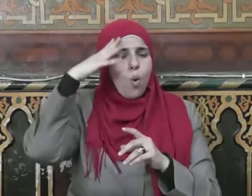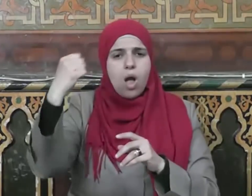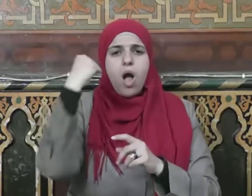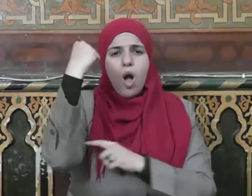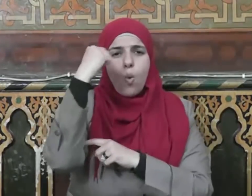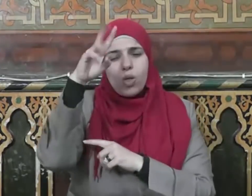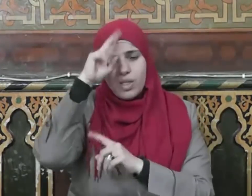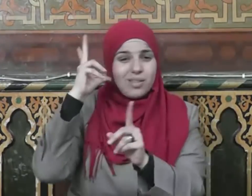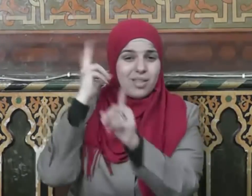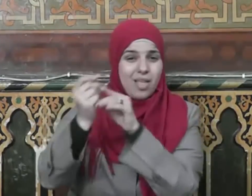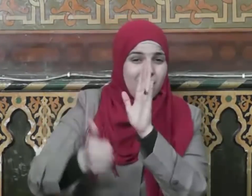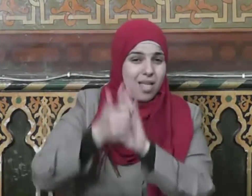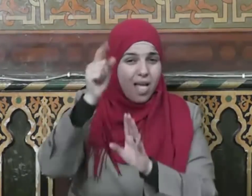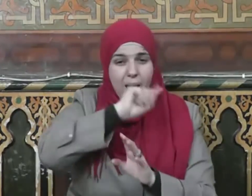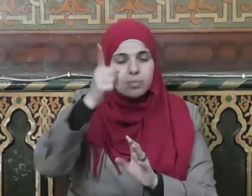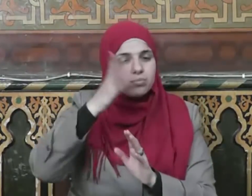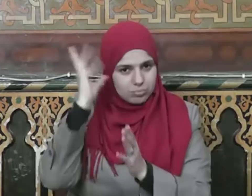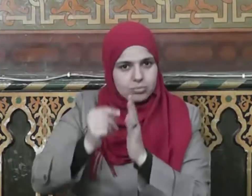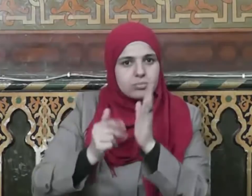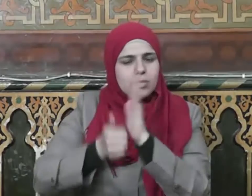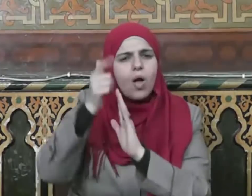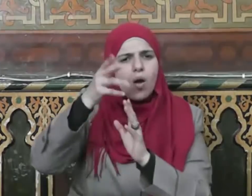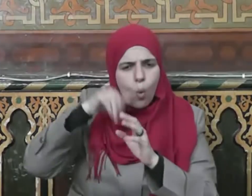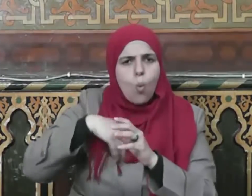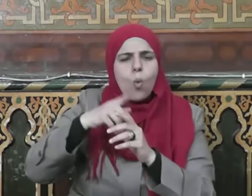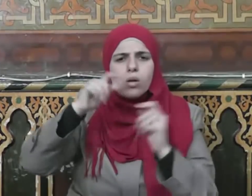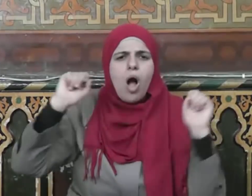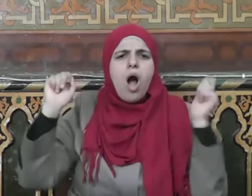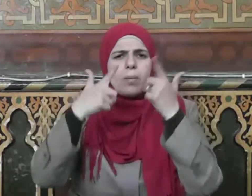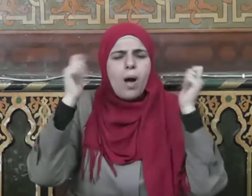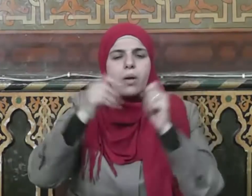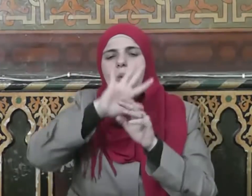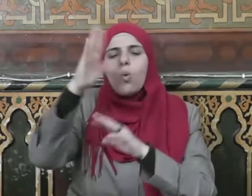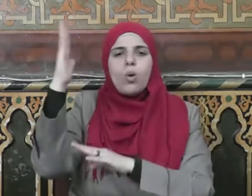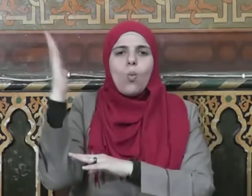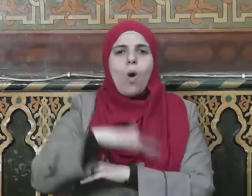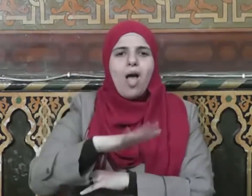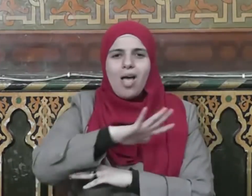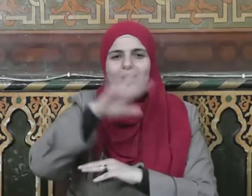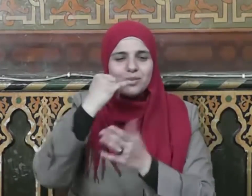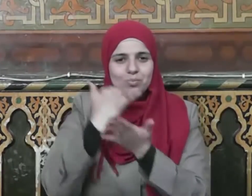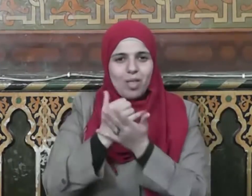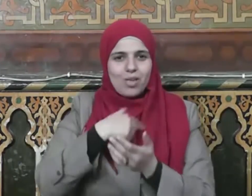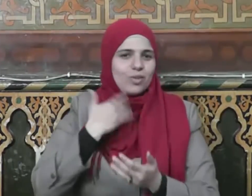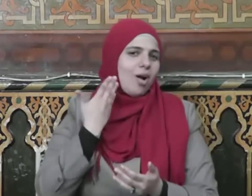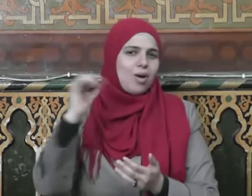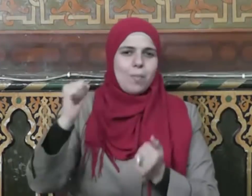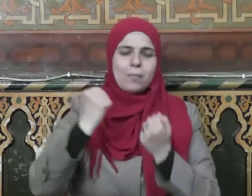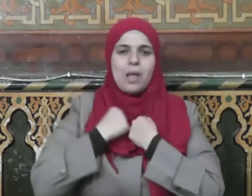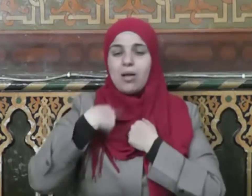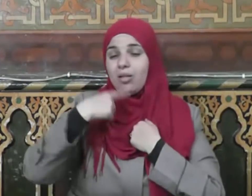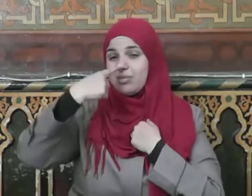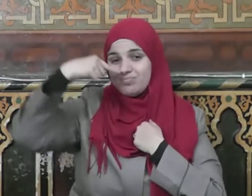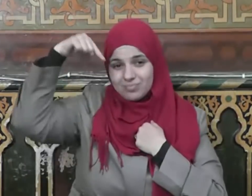يقهر، ووجهت إليه ضربة أفقدته صوابه وكبحت كبرياءه،